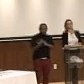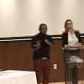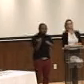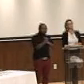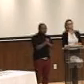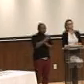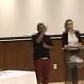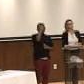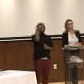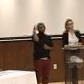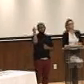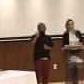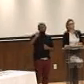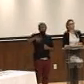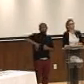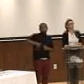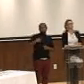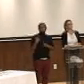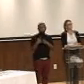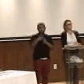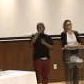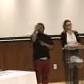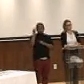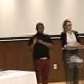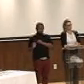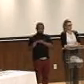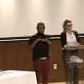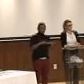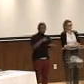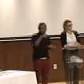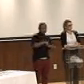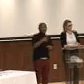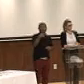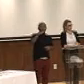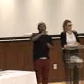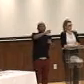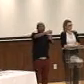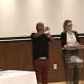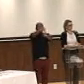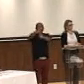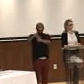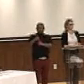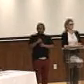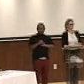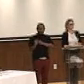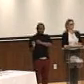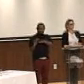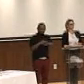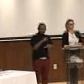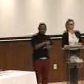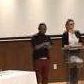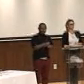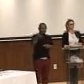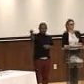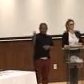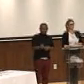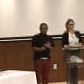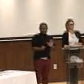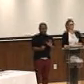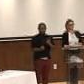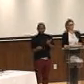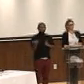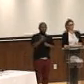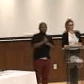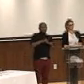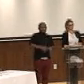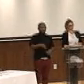providência, de substituindo as pessoas que vinham para cá, de outros institutos, e colocando as pessoas desse instituto, de maneira que nós,